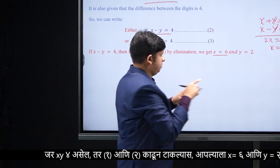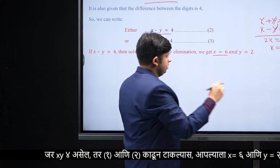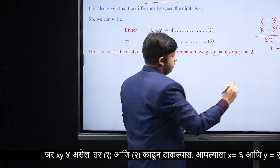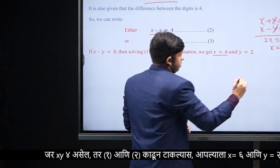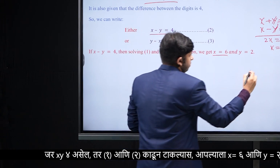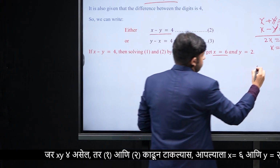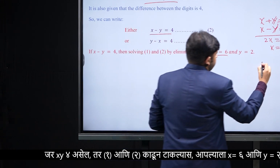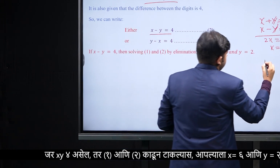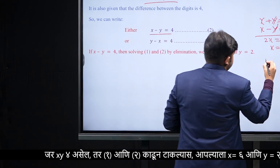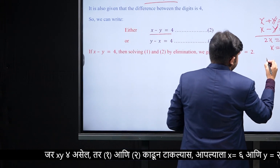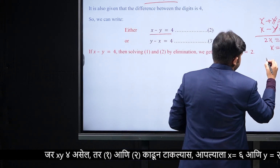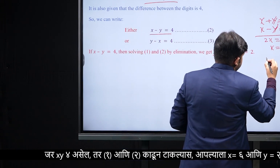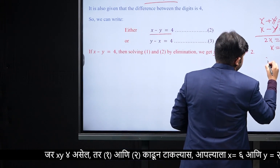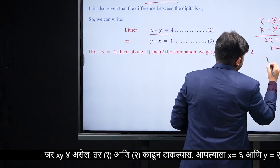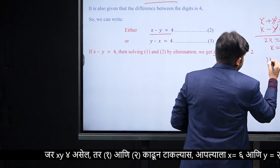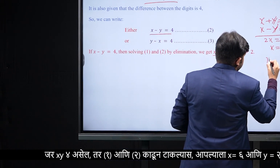आणि y बरोबर 2 मिळेल.